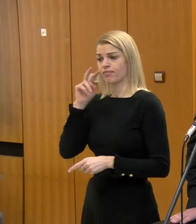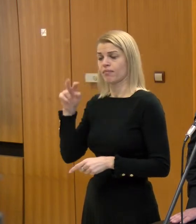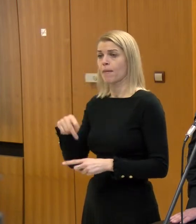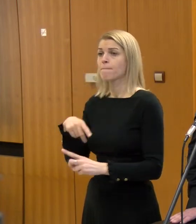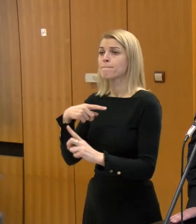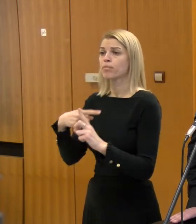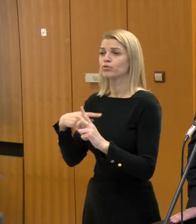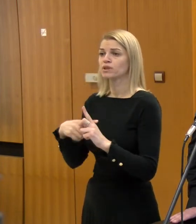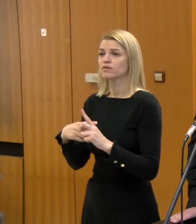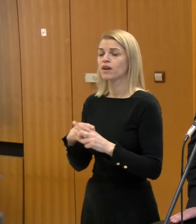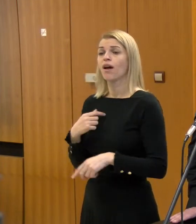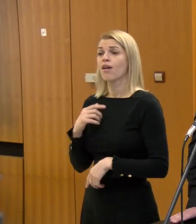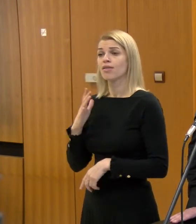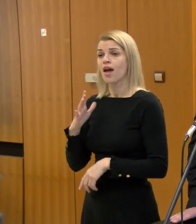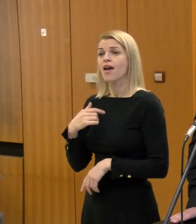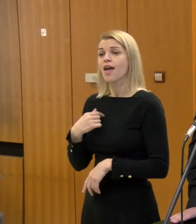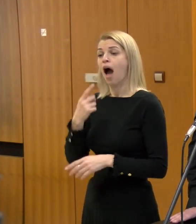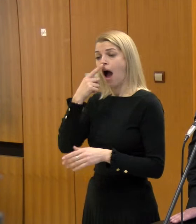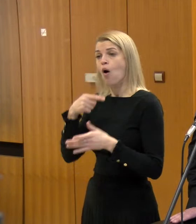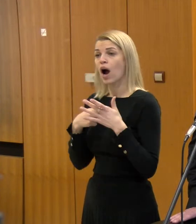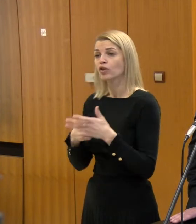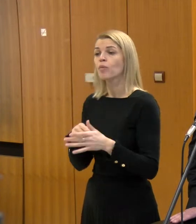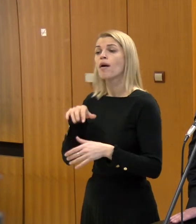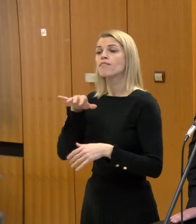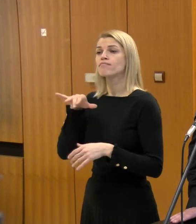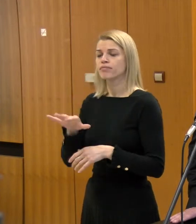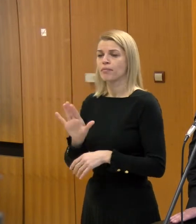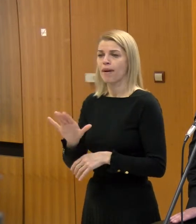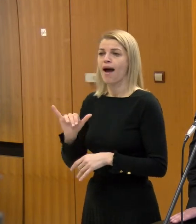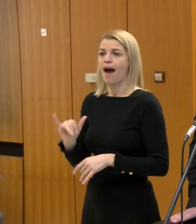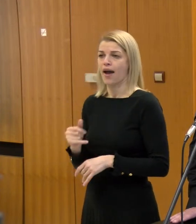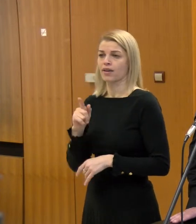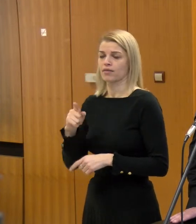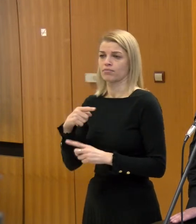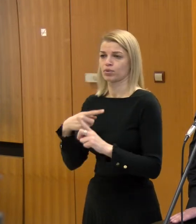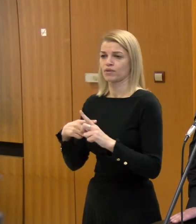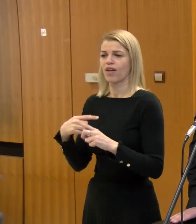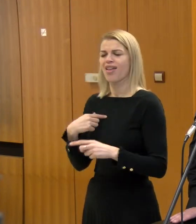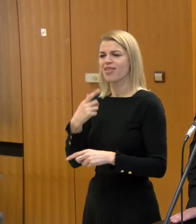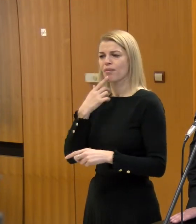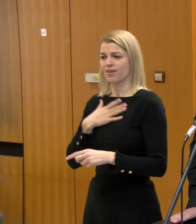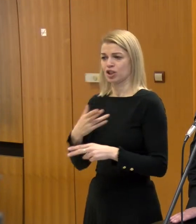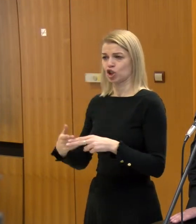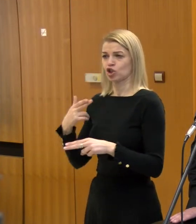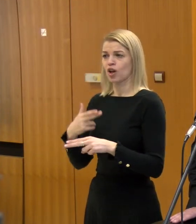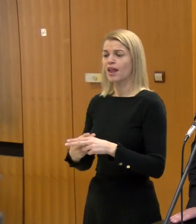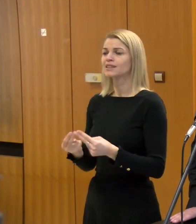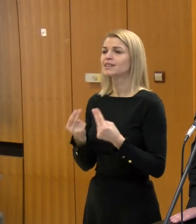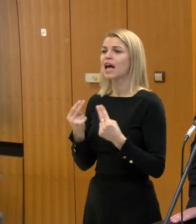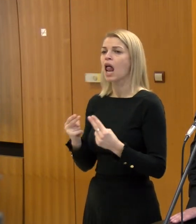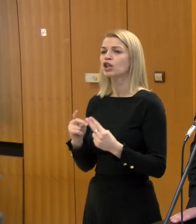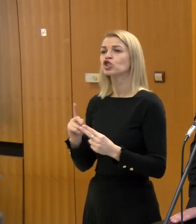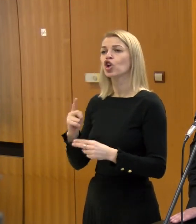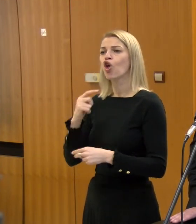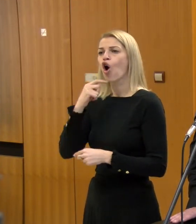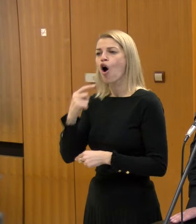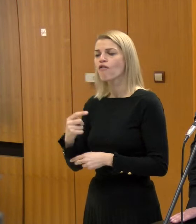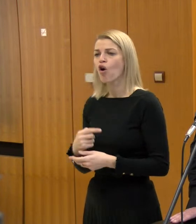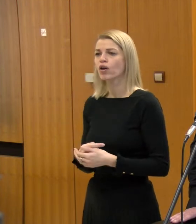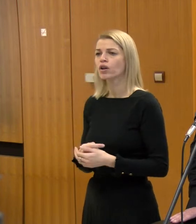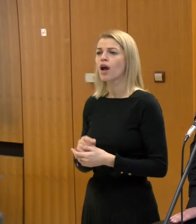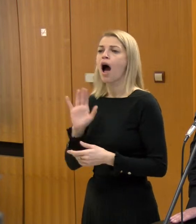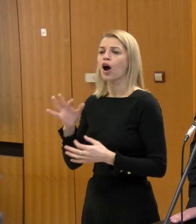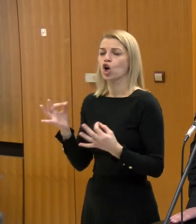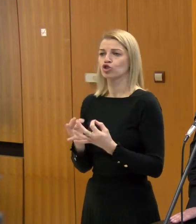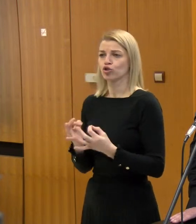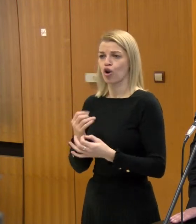Nie, ukazujem, že je na tom aj niečo pozitívne. Ako nepáči sa mi, že v našej krajine záleží viac na tom, kto to hovorí, než čo